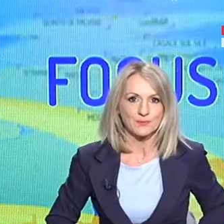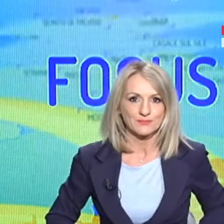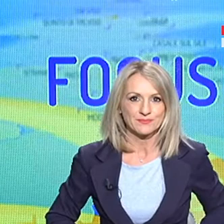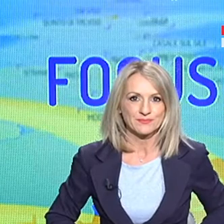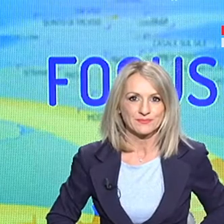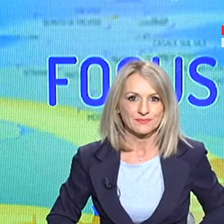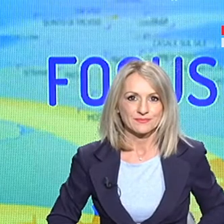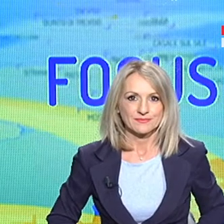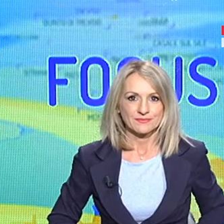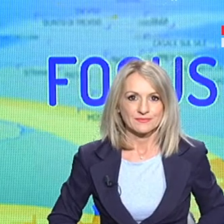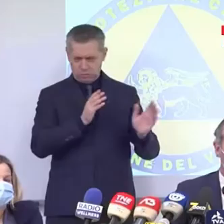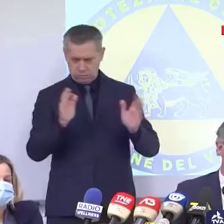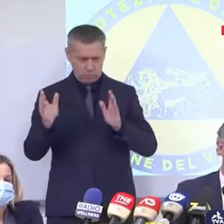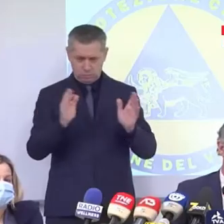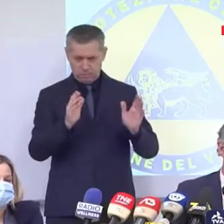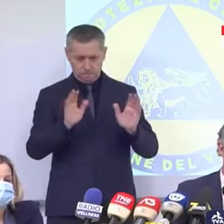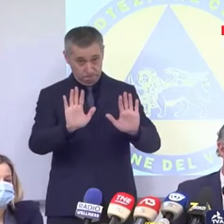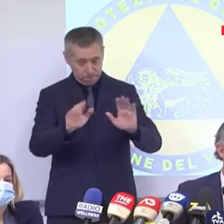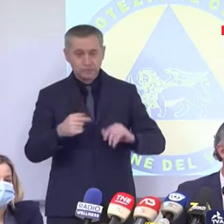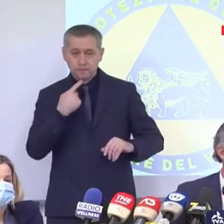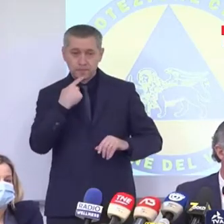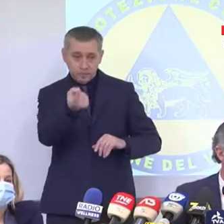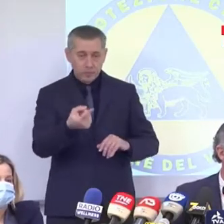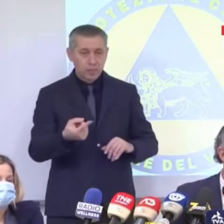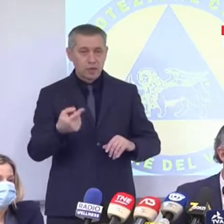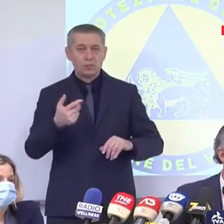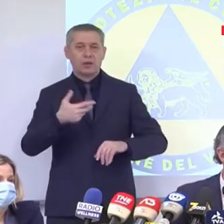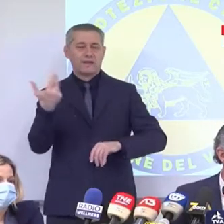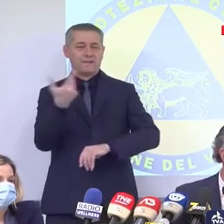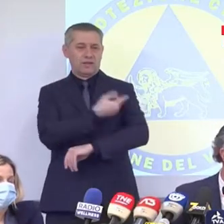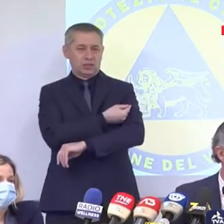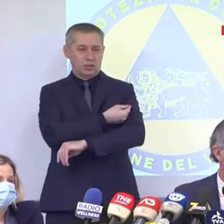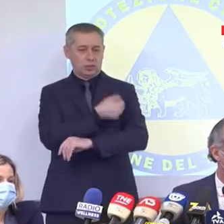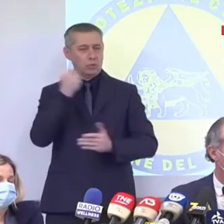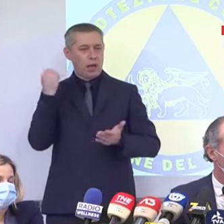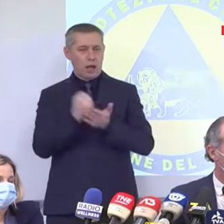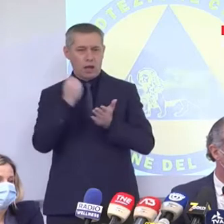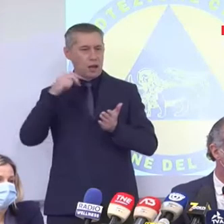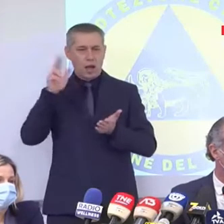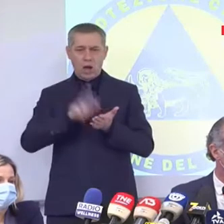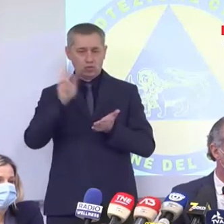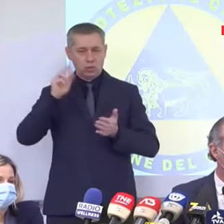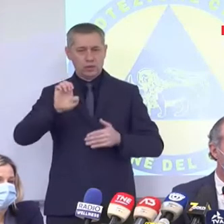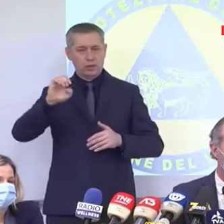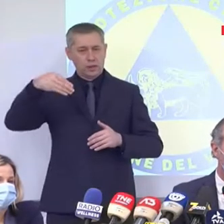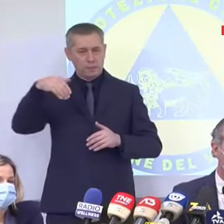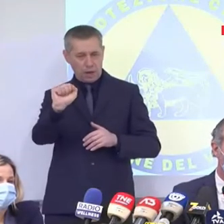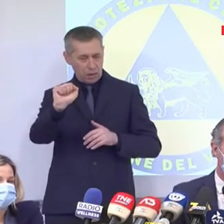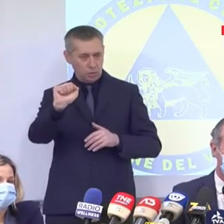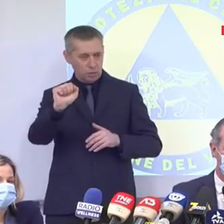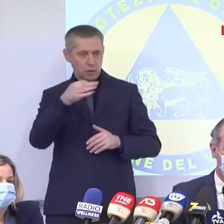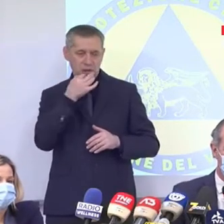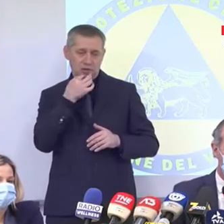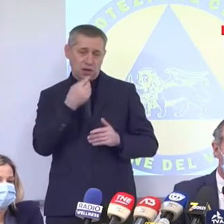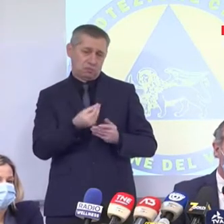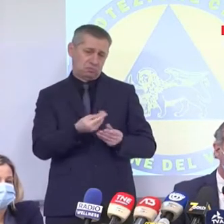Sentiamo. È una grande opportunità, è un vaccino autorizzato a EMA, non stiamo parlando di una porcheria